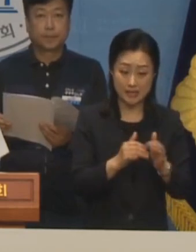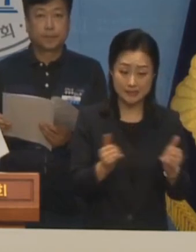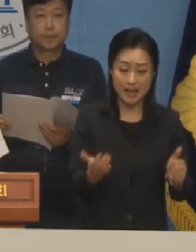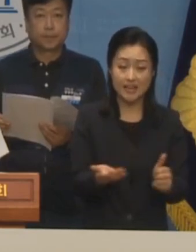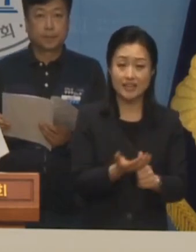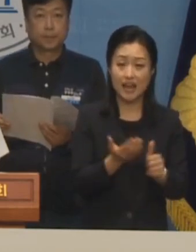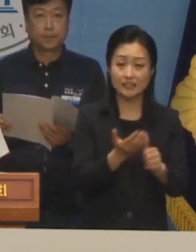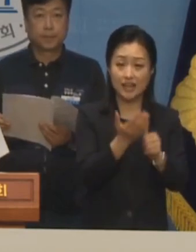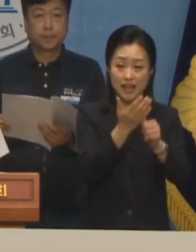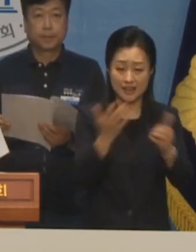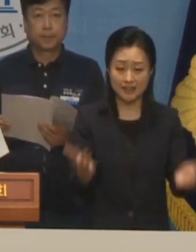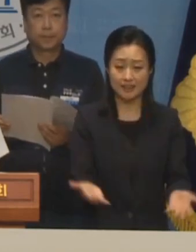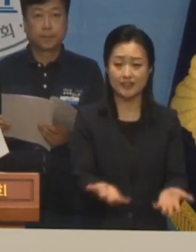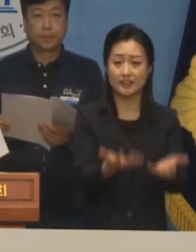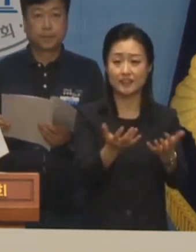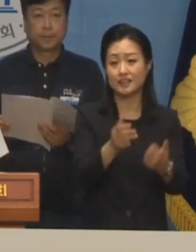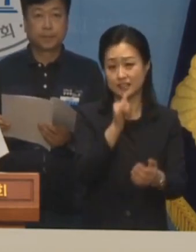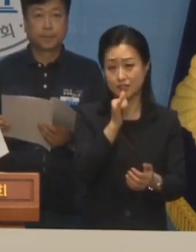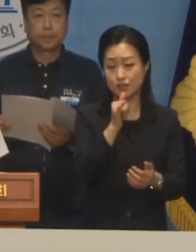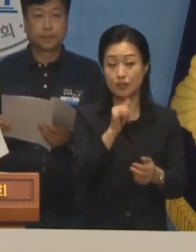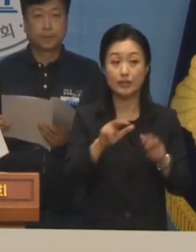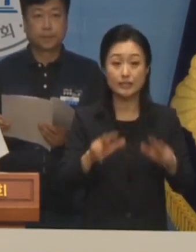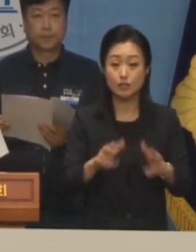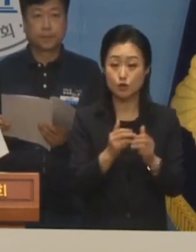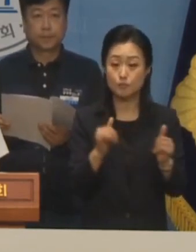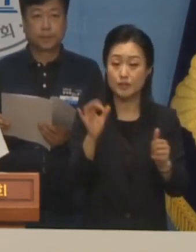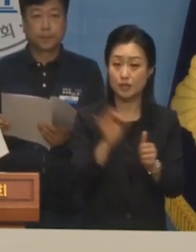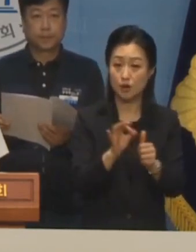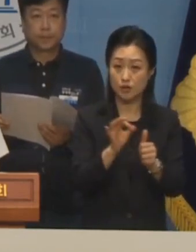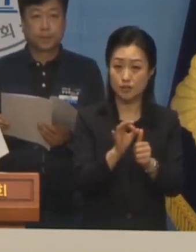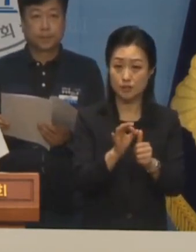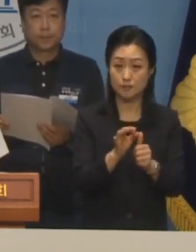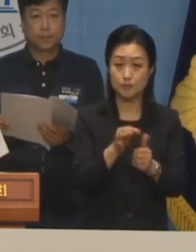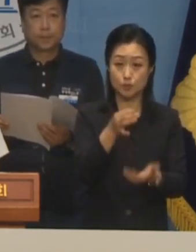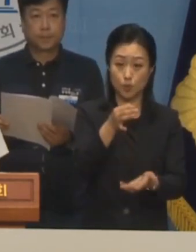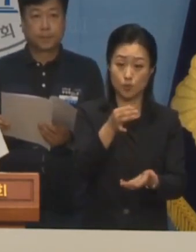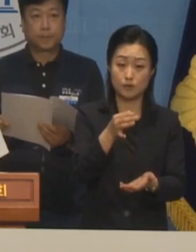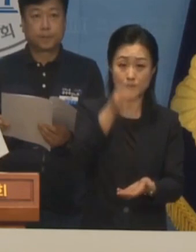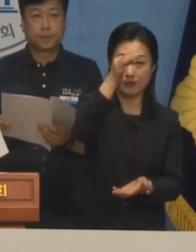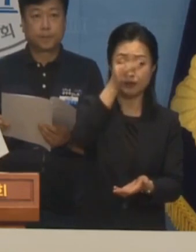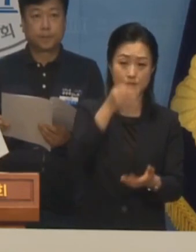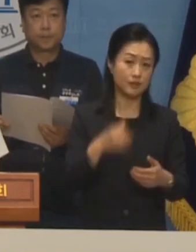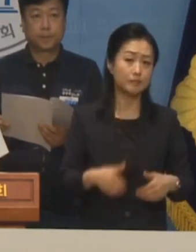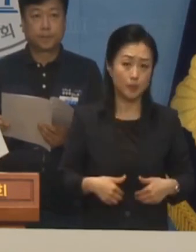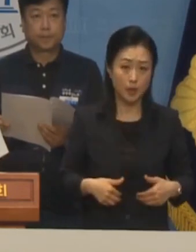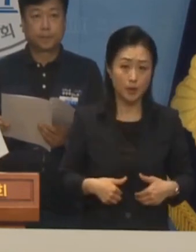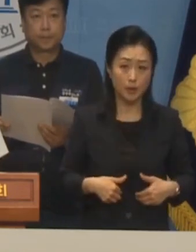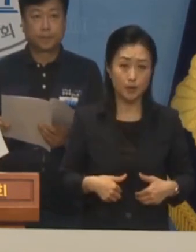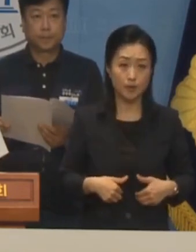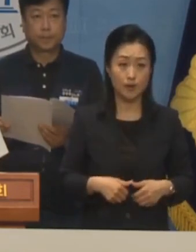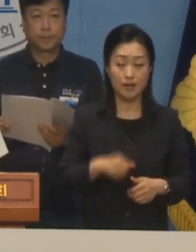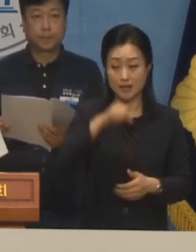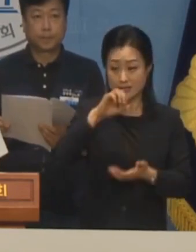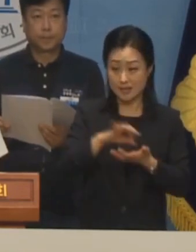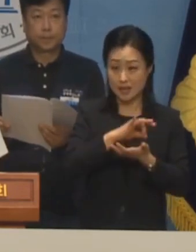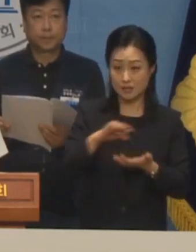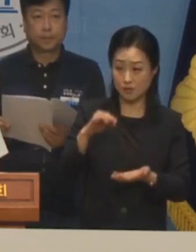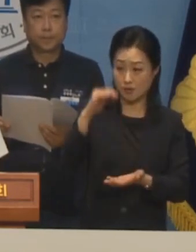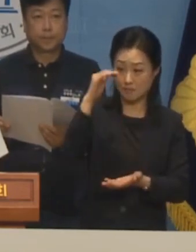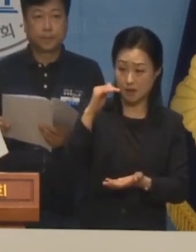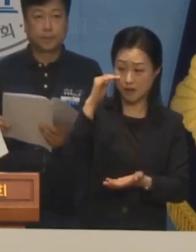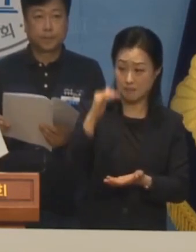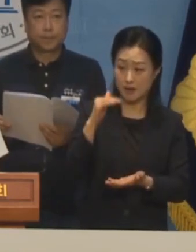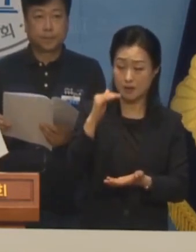양산을 확대할 것입니다. 이제 국민연금 보장 수준의 강화가 국민연금 재정 악화를